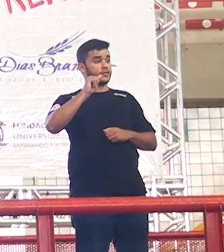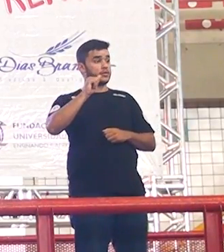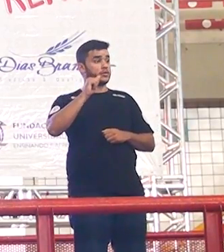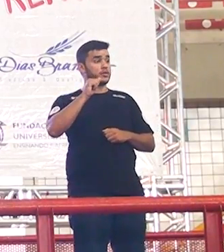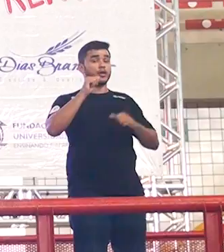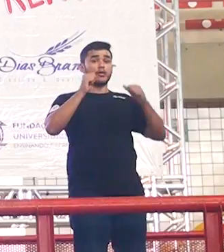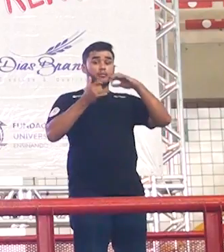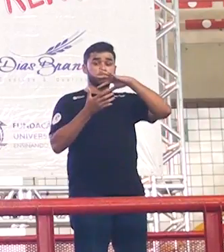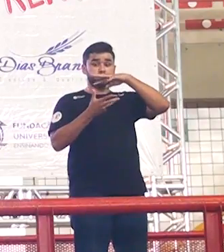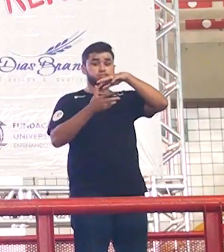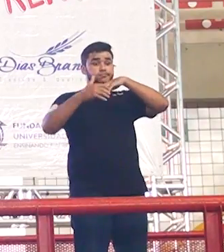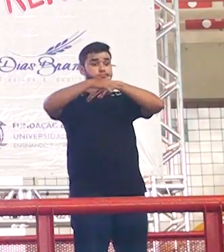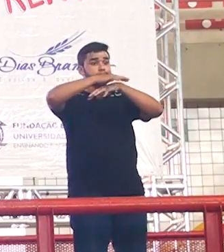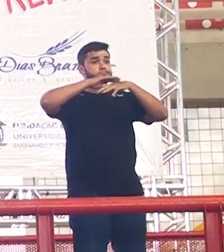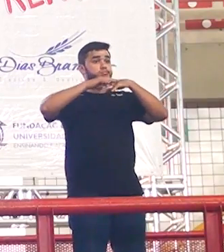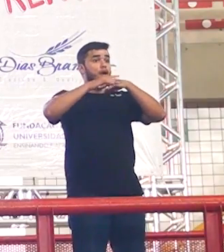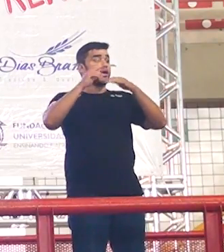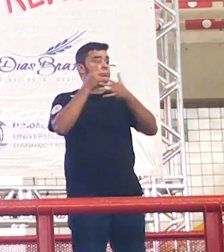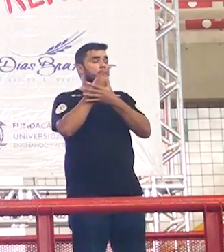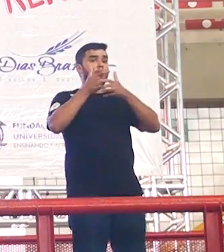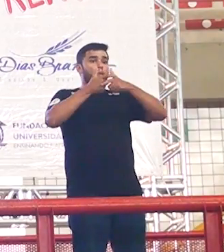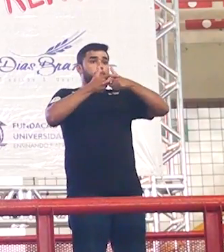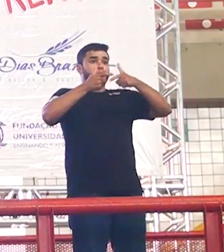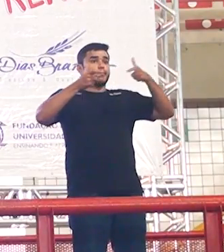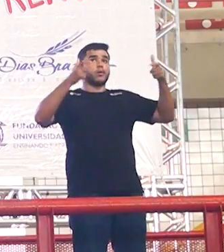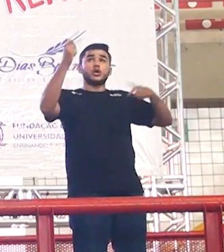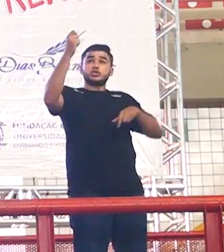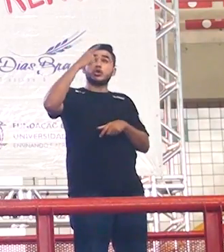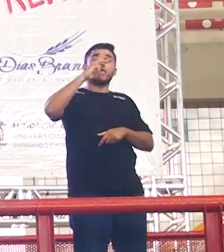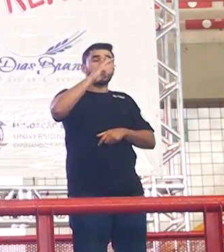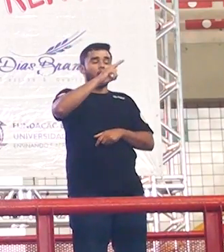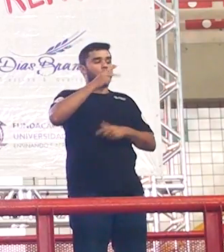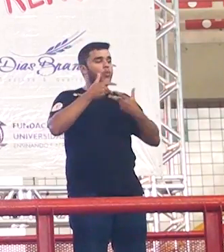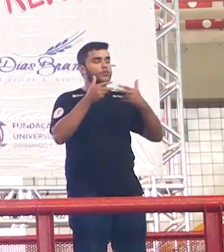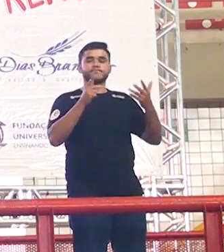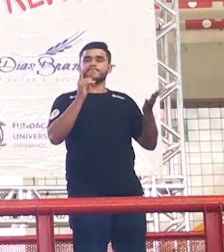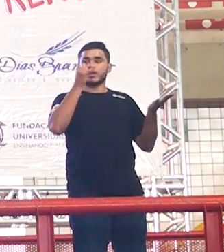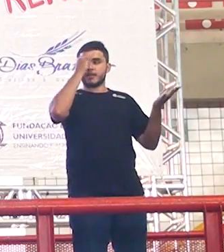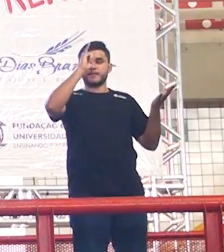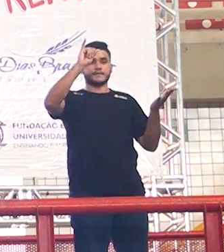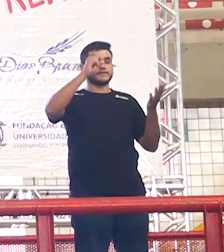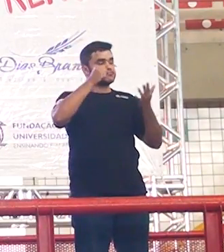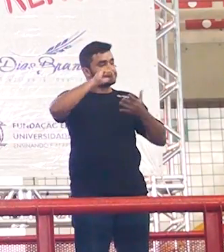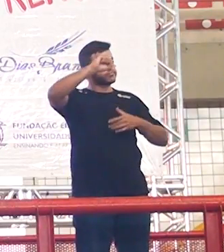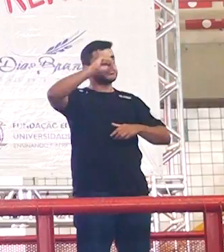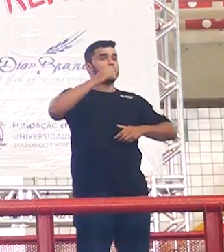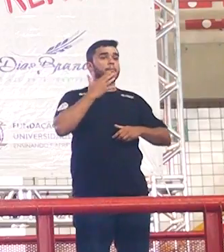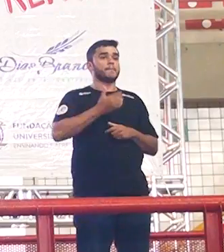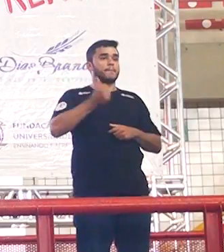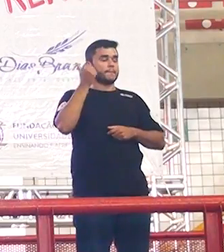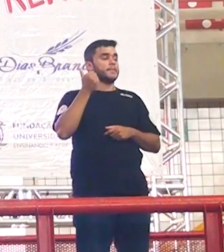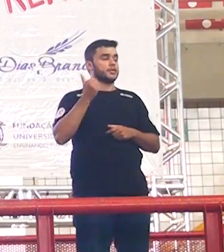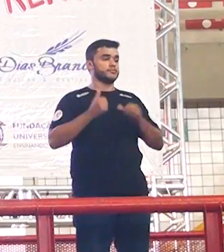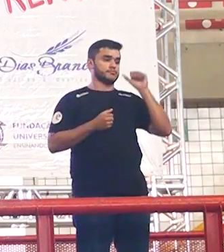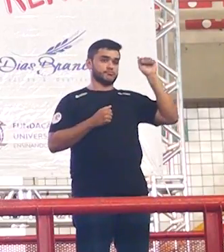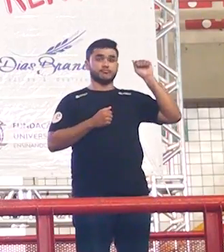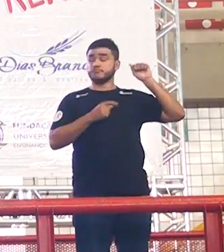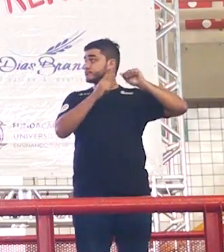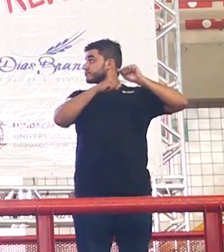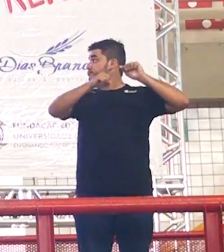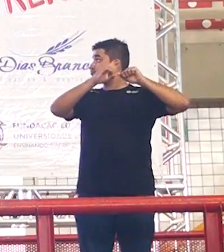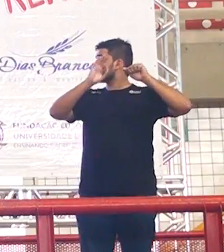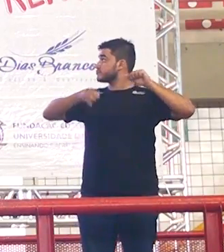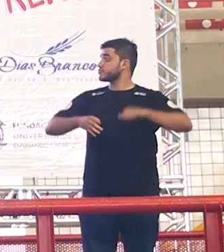do metano tem apenas um átomo de carbono, como eu falei agora há pouco. Então ela produz menos gás carbônico do que os outros combustíveis